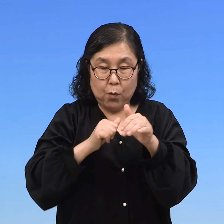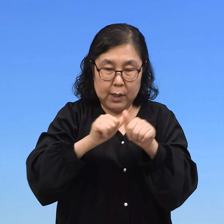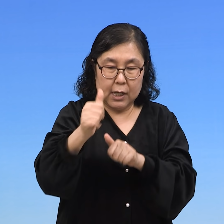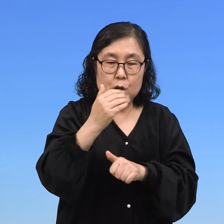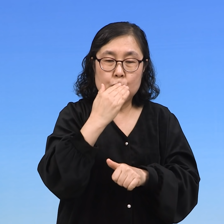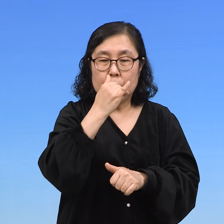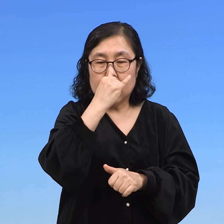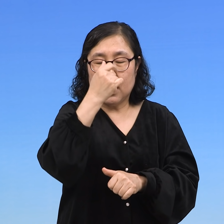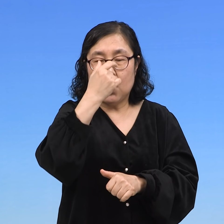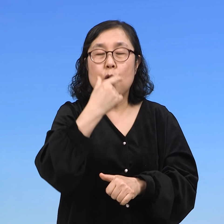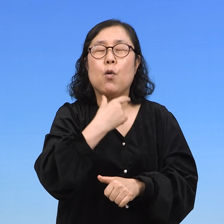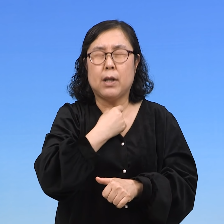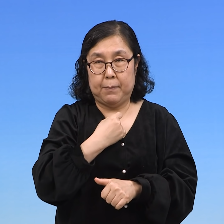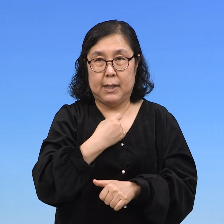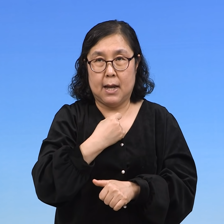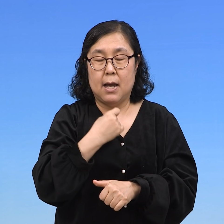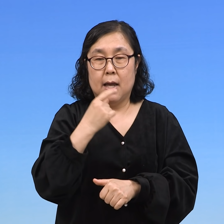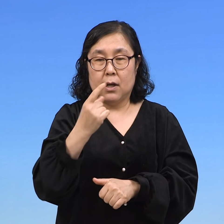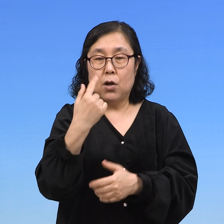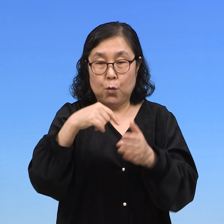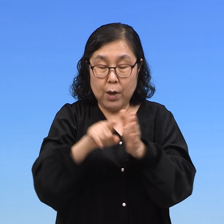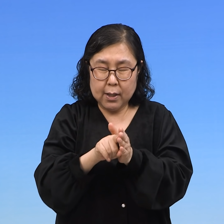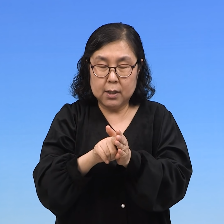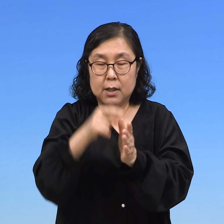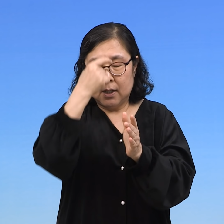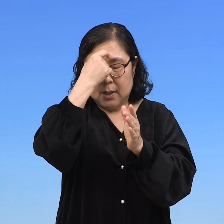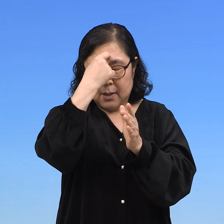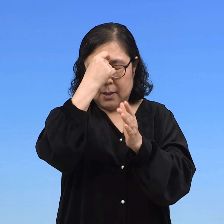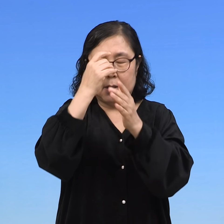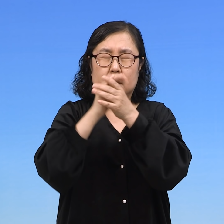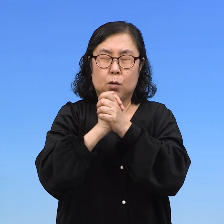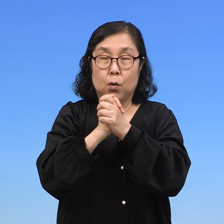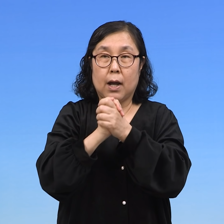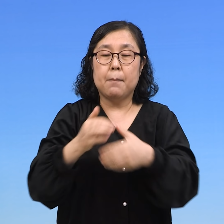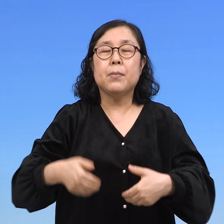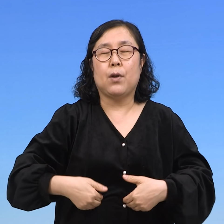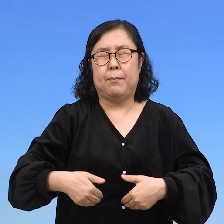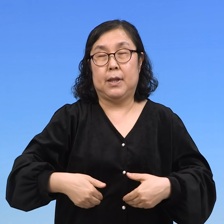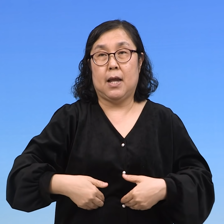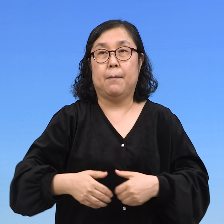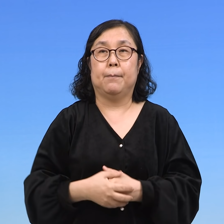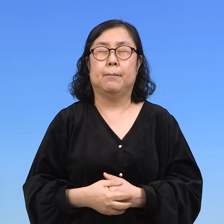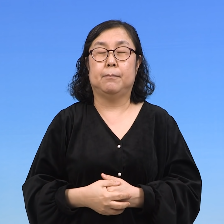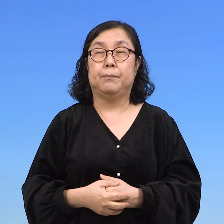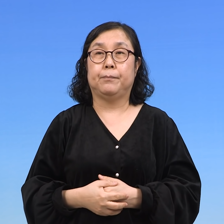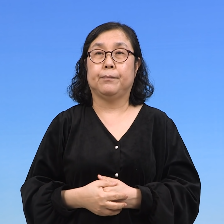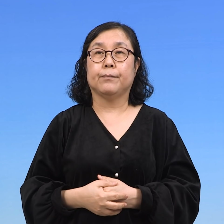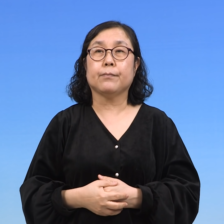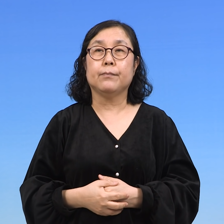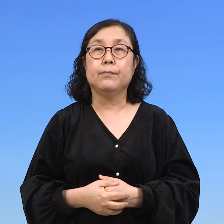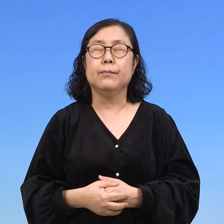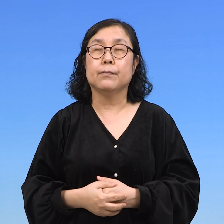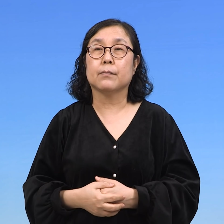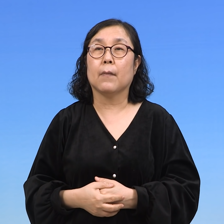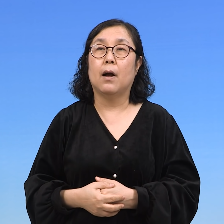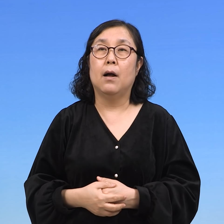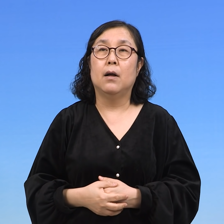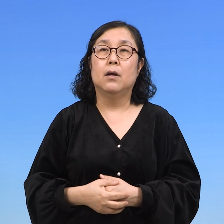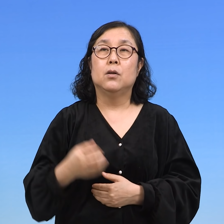도구가 기도라는 것입니다 이게 오늘 본문에 예수님의 모습에서 우리가 배우는